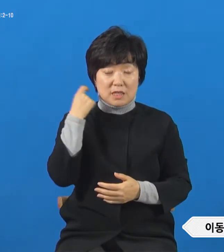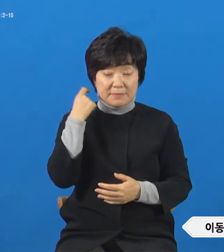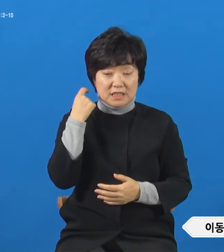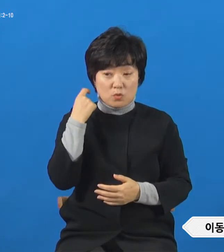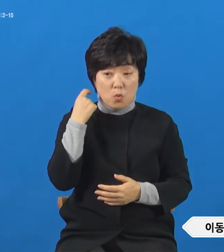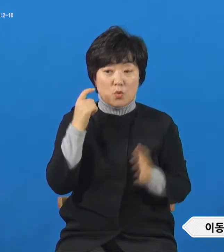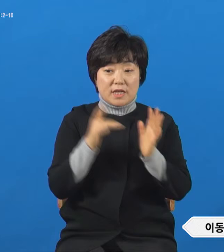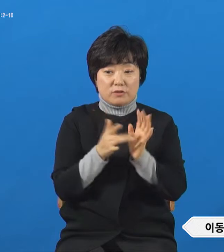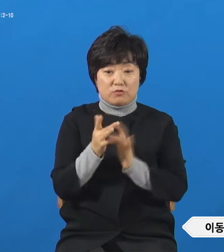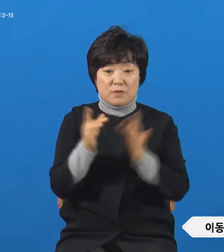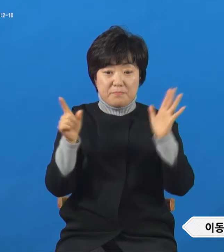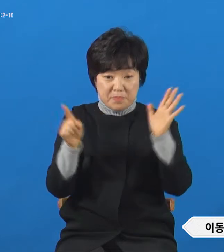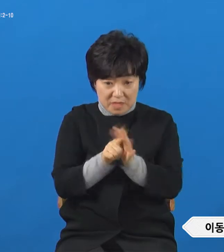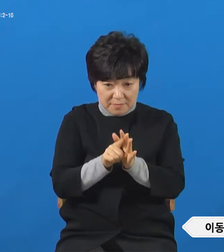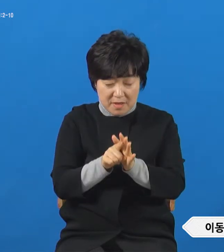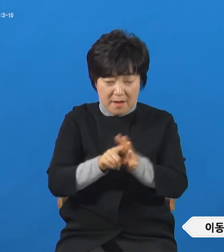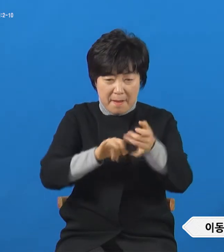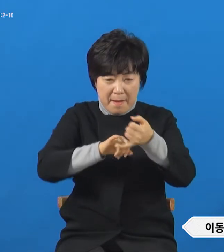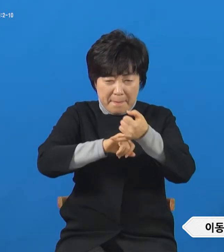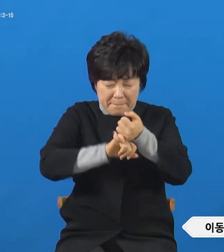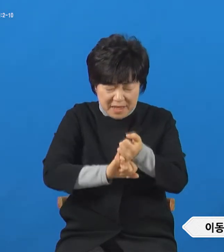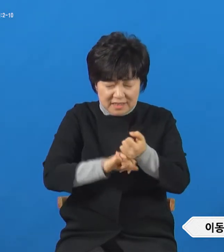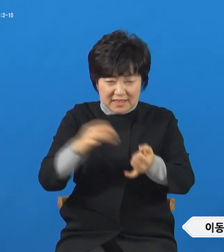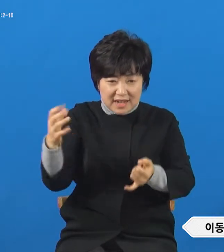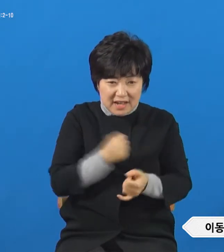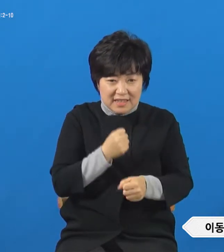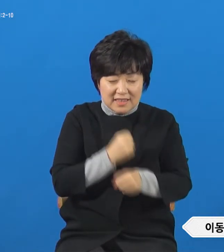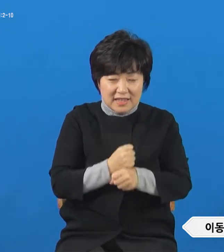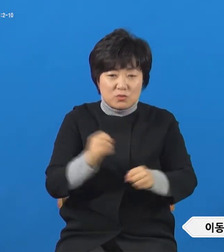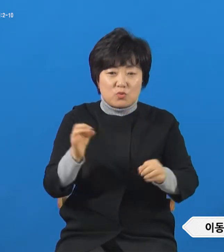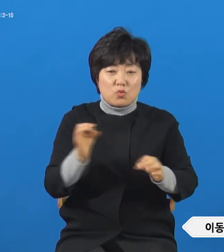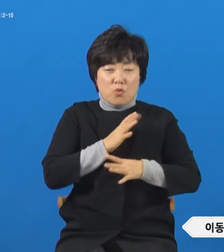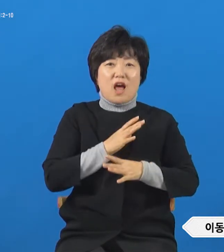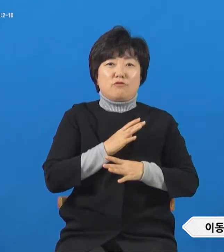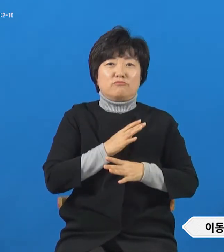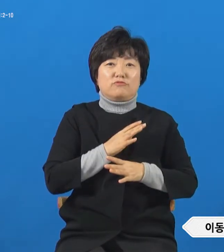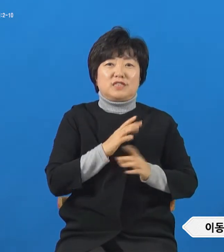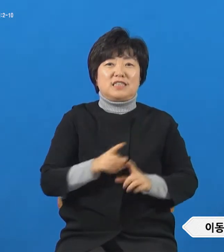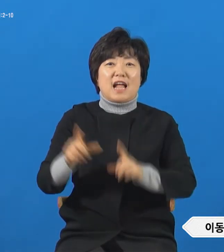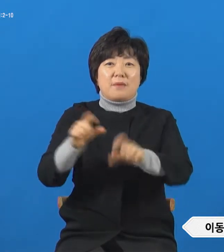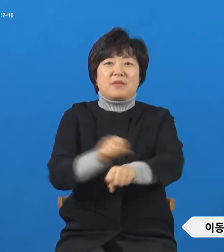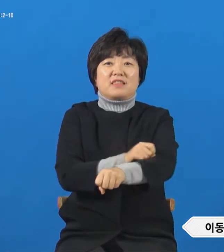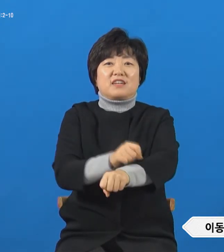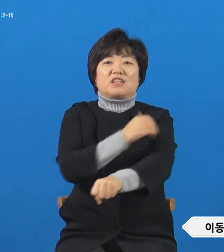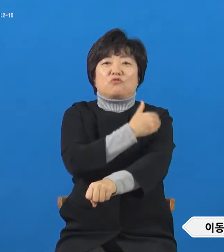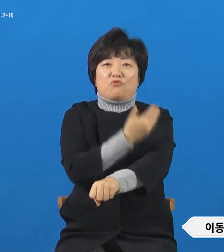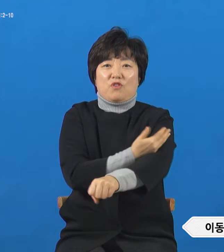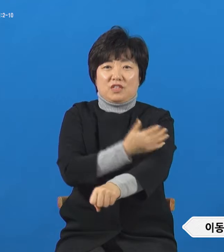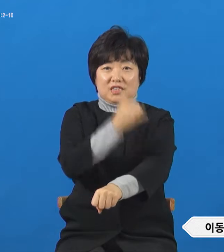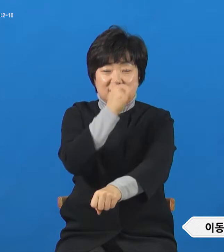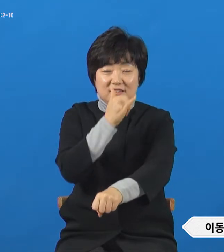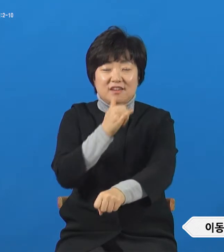예수를 믿으면 반드시 누리게 되는 놀라운 삶의 특권이 있습니다. 그것은 저와 여러분이 믿음의 사람이